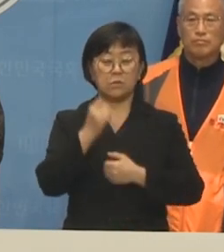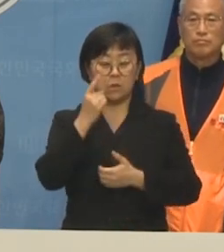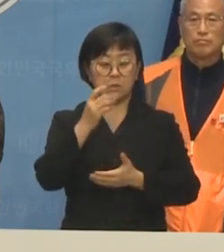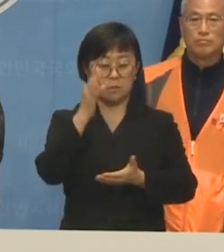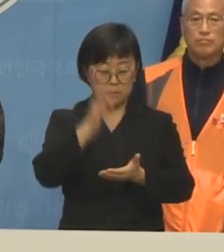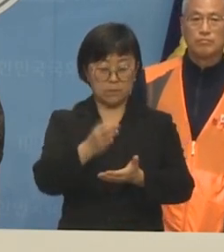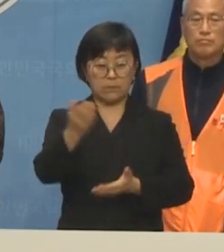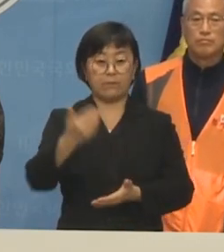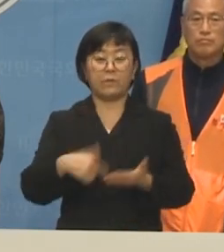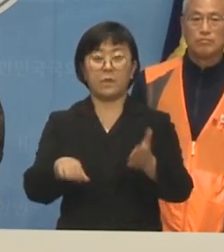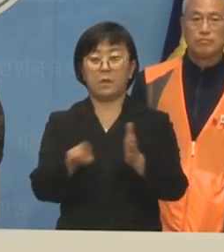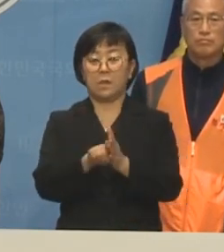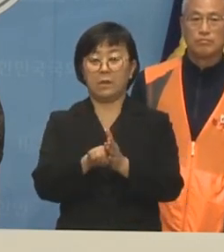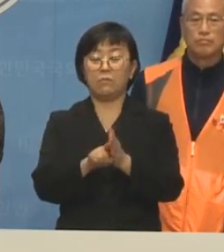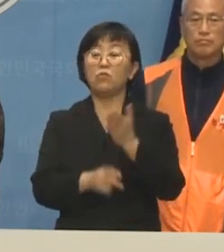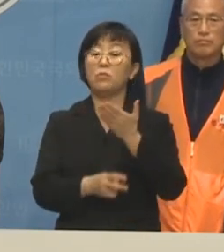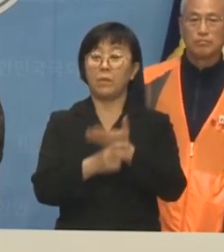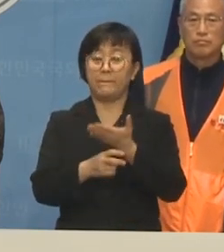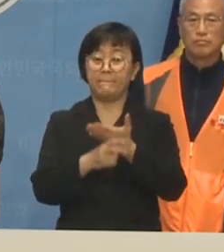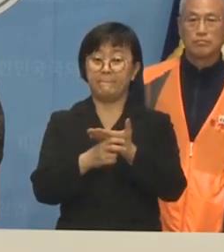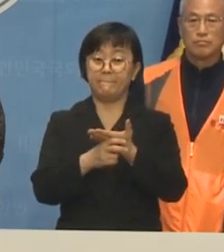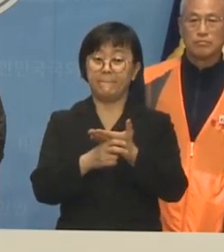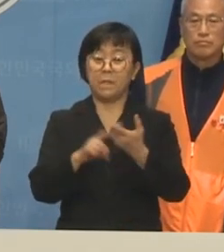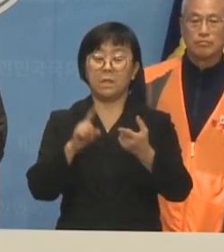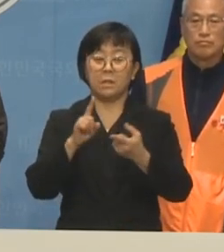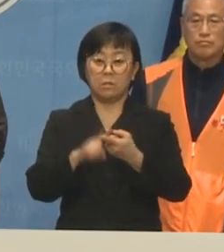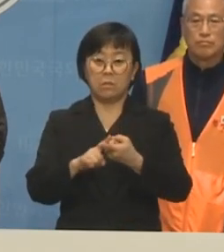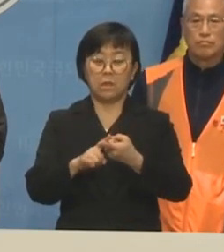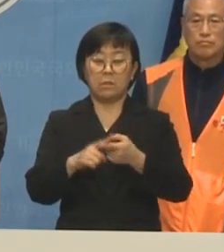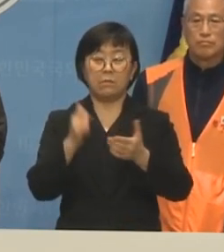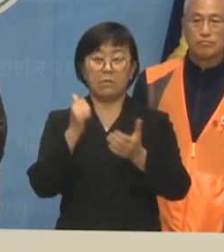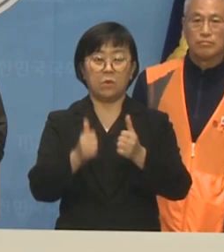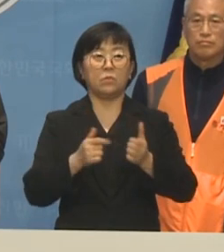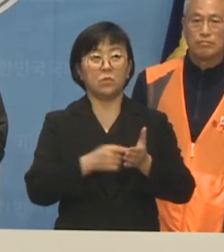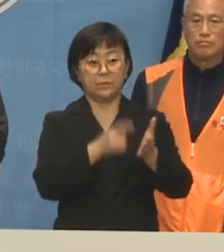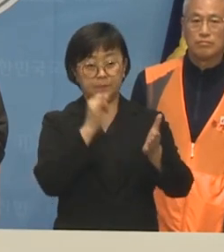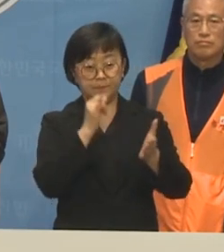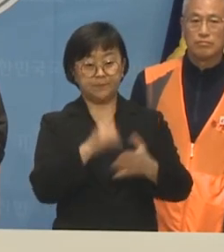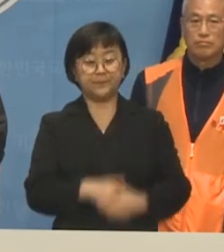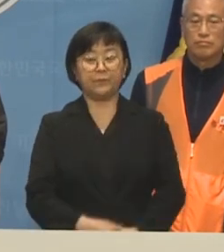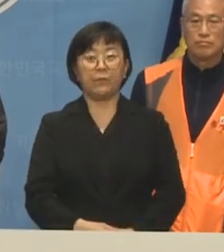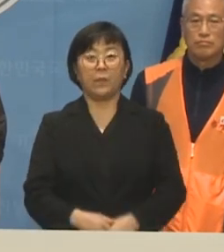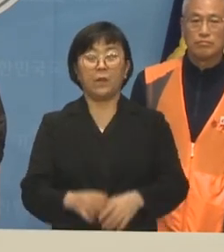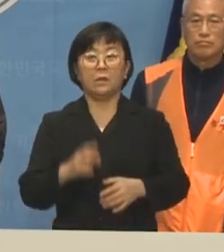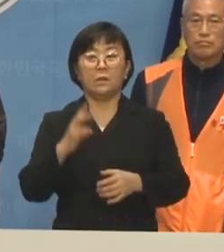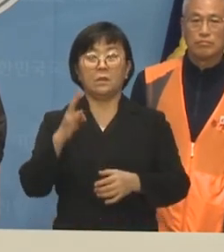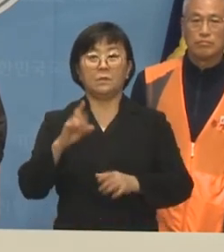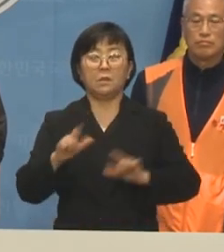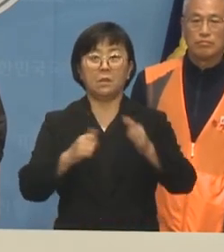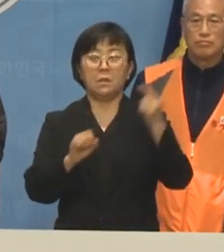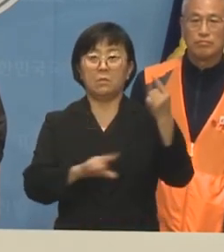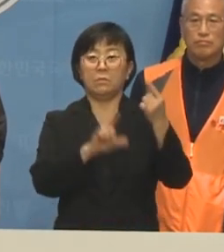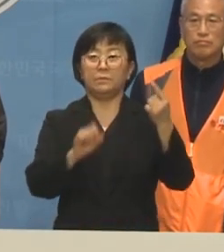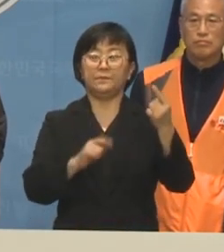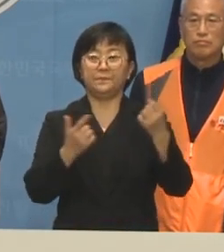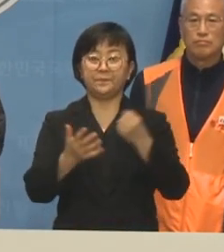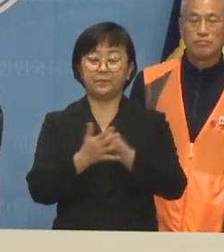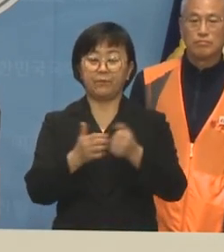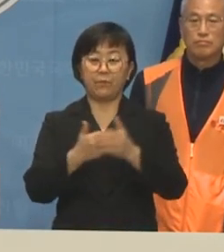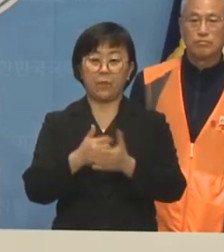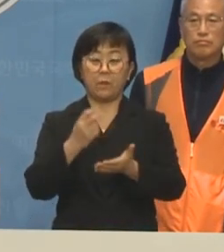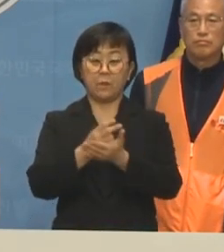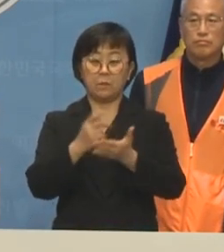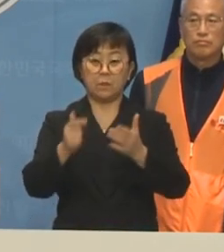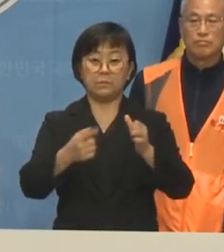위한 편법이며 임금 피크제 또한 불법이다라는 취지로 소송을 제기하였고 24년 1월 6일